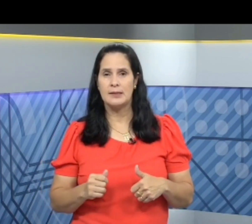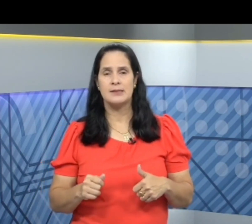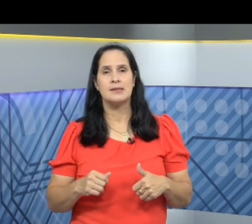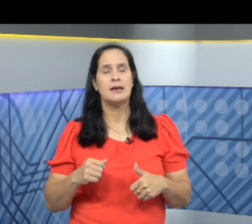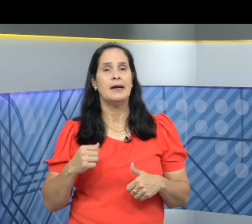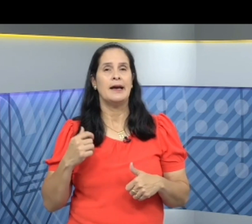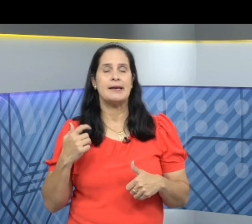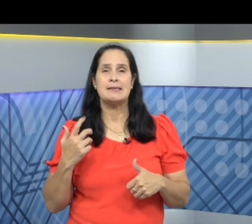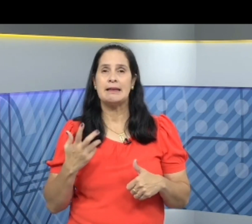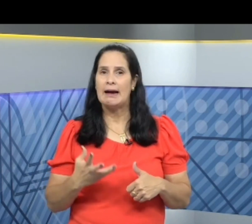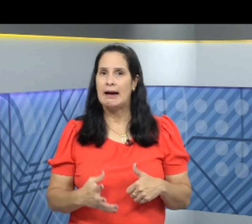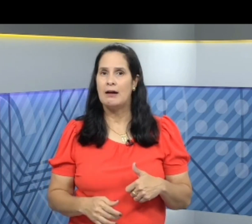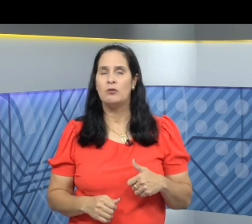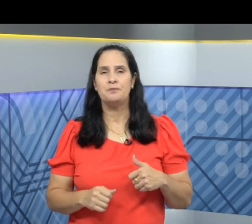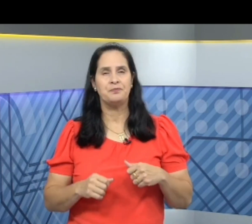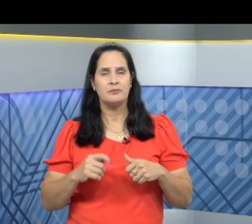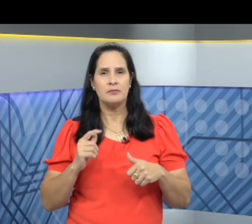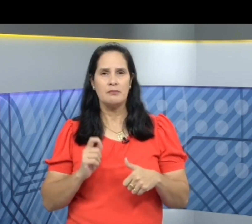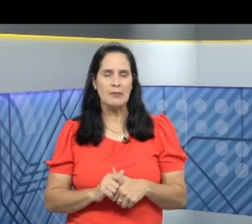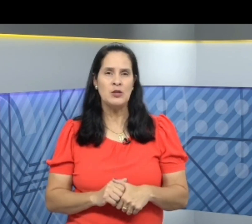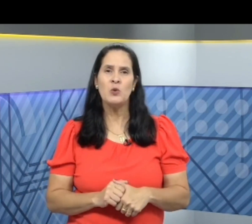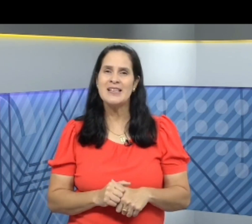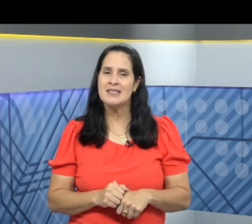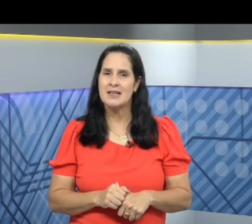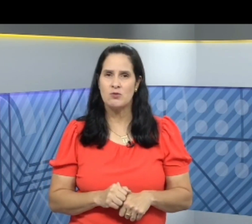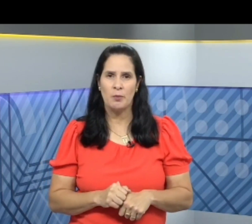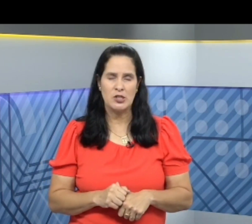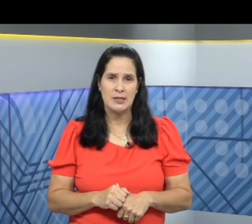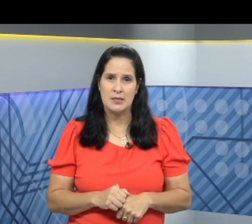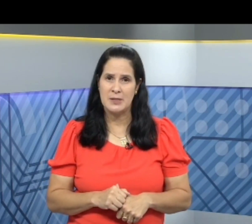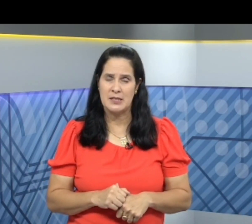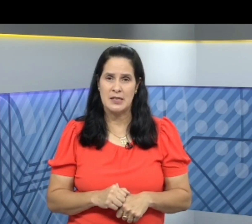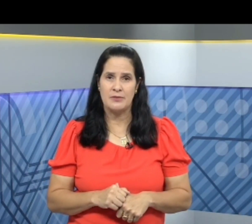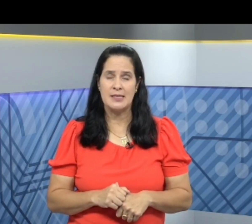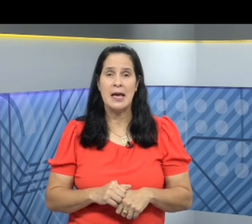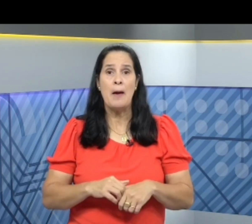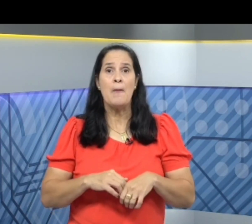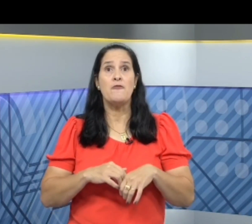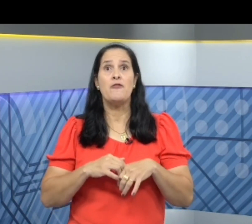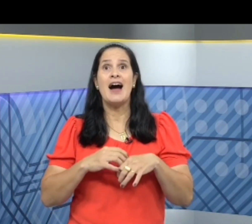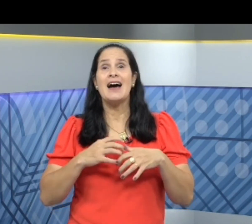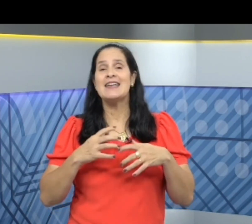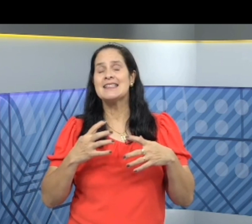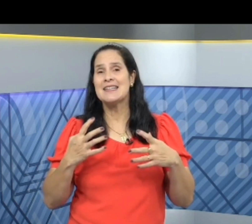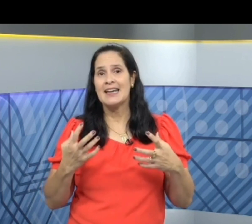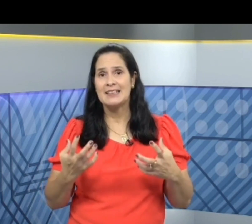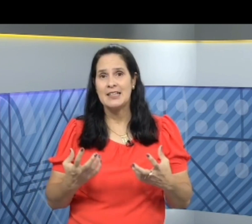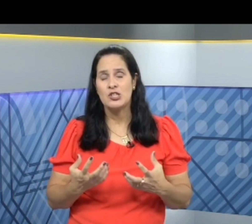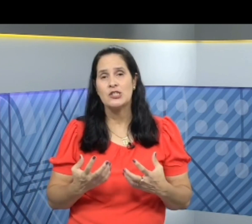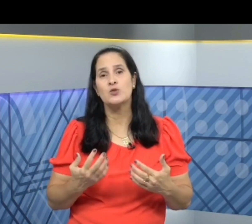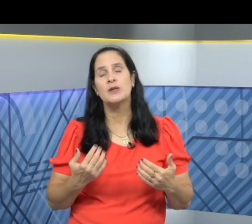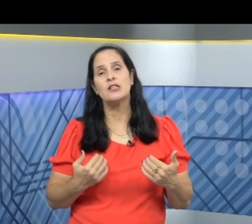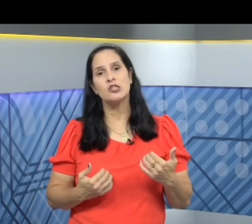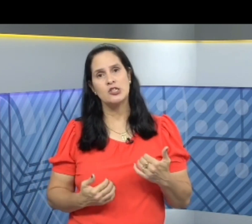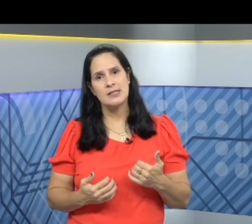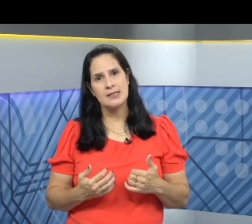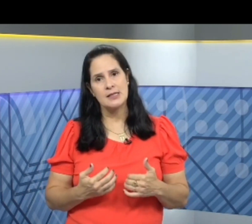alcoólicas, cigarro, doenças sexualmente transmissíveis, várias características durante a gestação